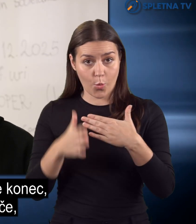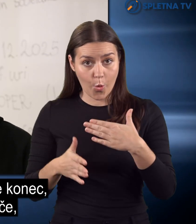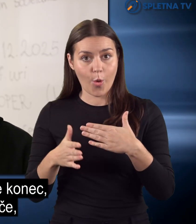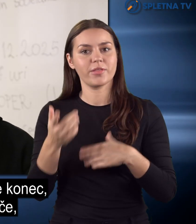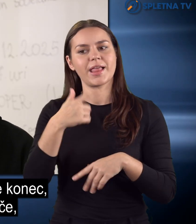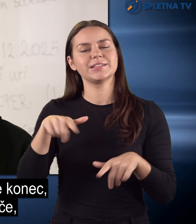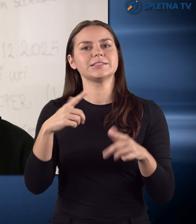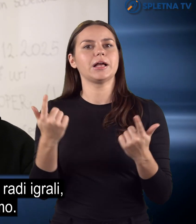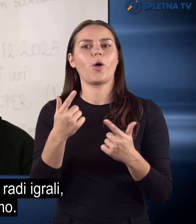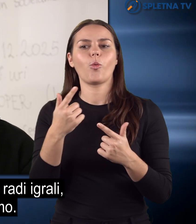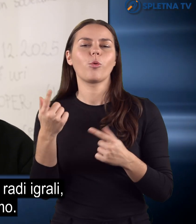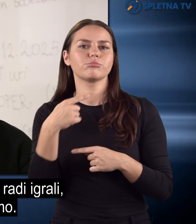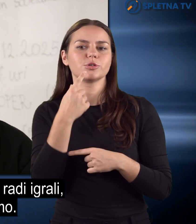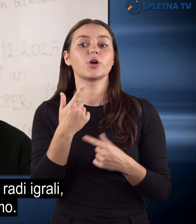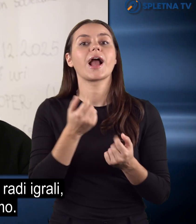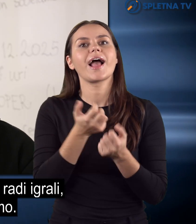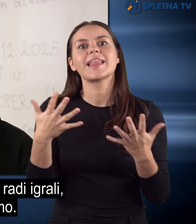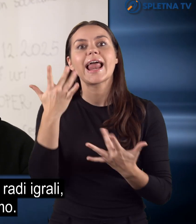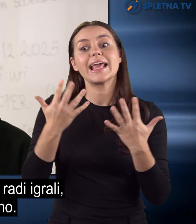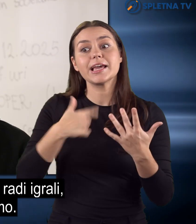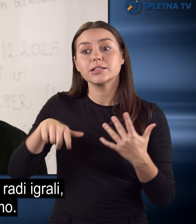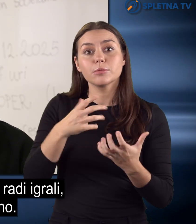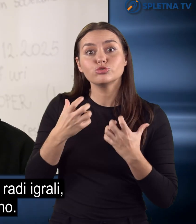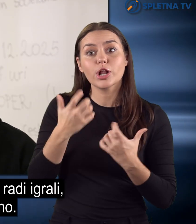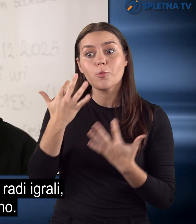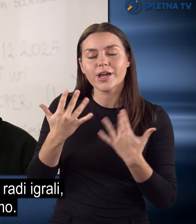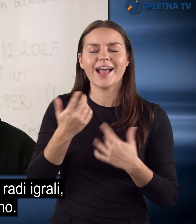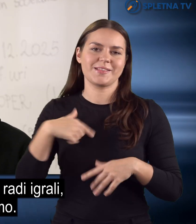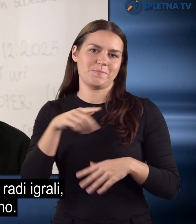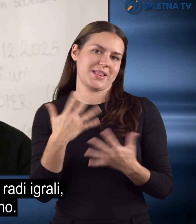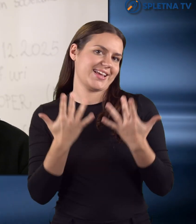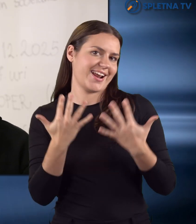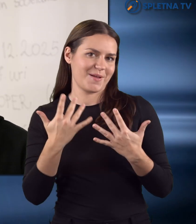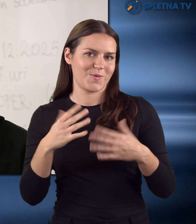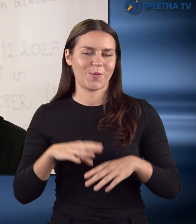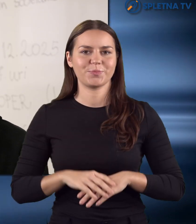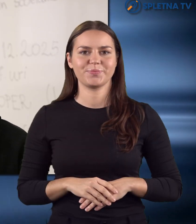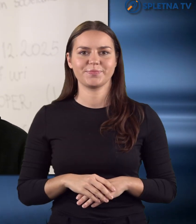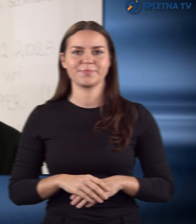se lepo reče, katere hočeš igrice igrati in igramo.